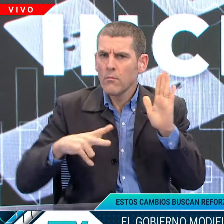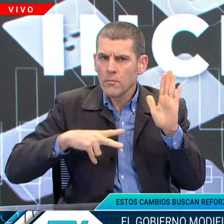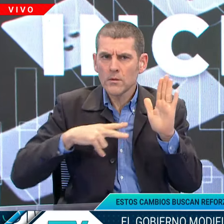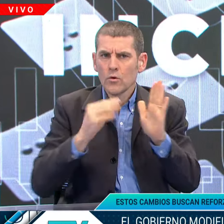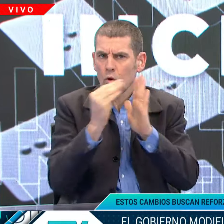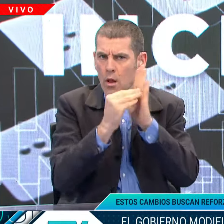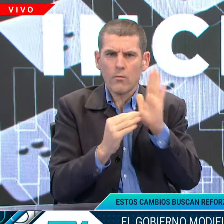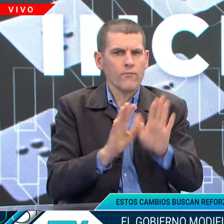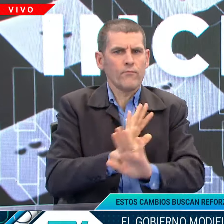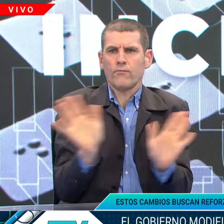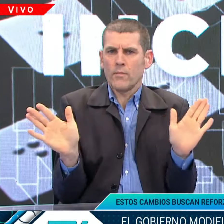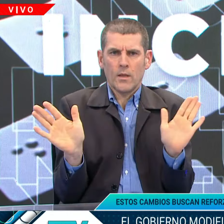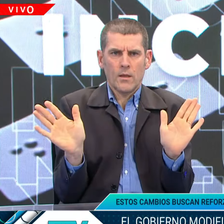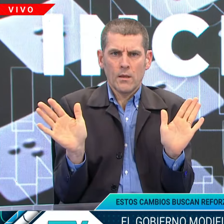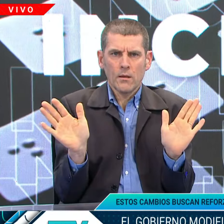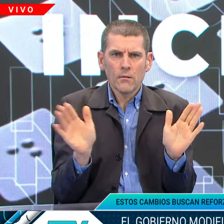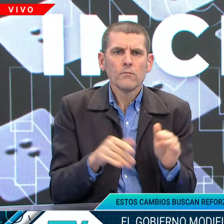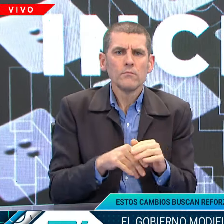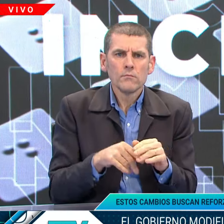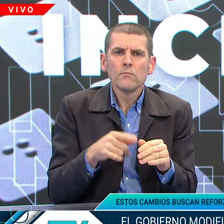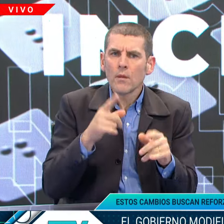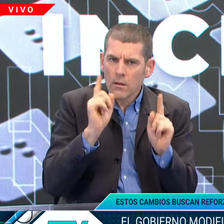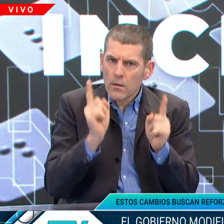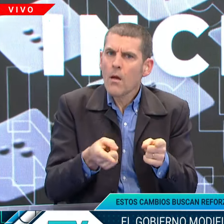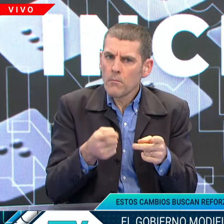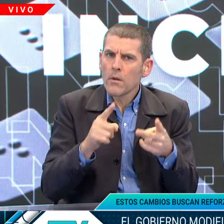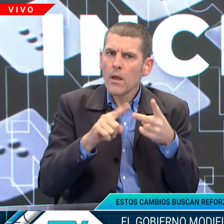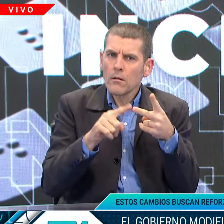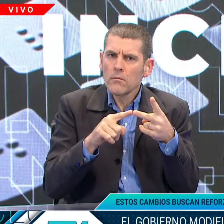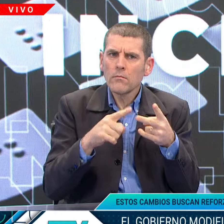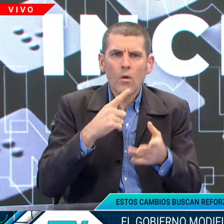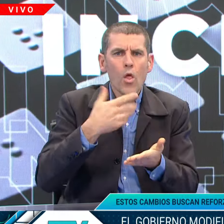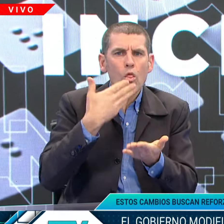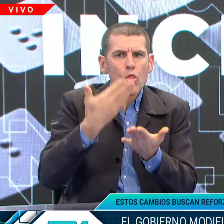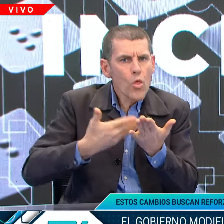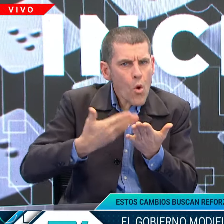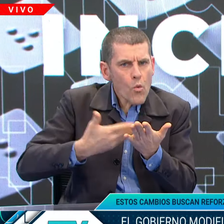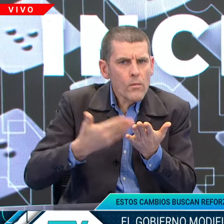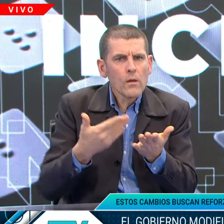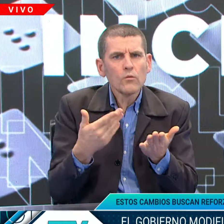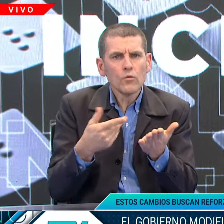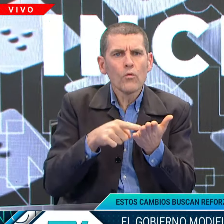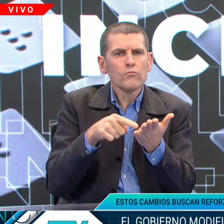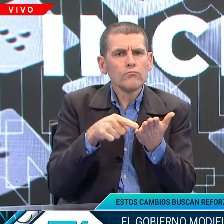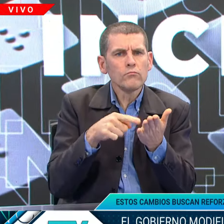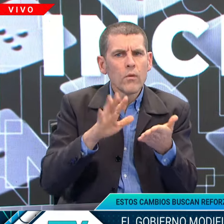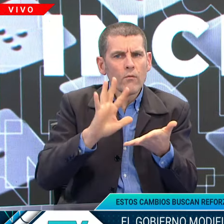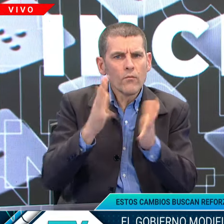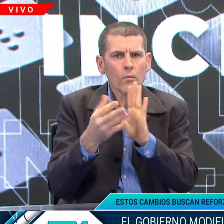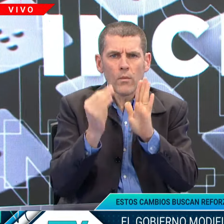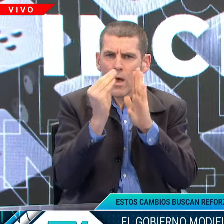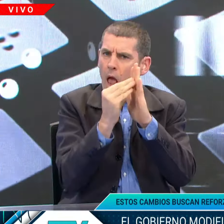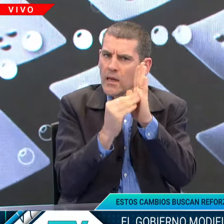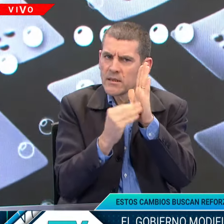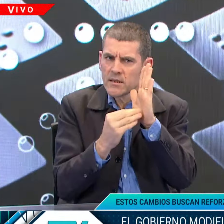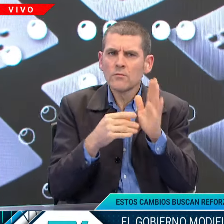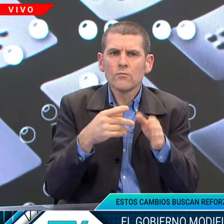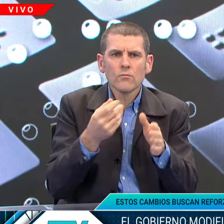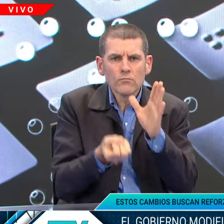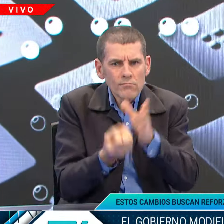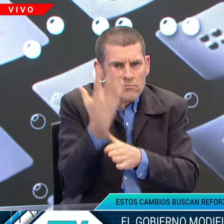estatales. También ajusta la definición de documento limitando su aplicación a registros generados en el